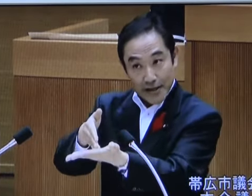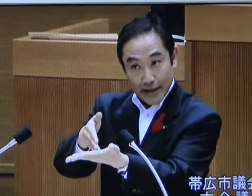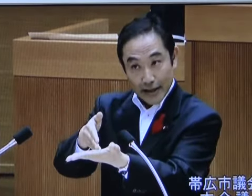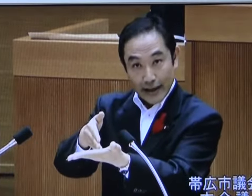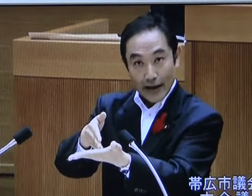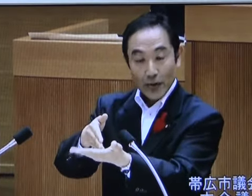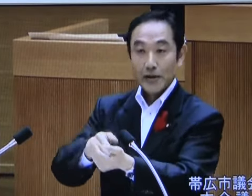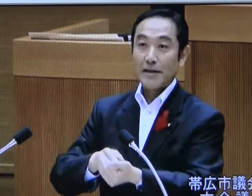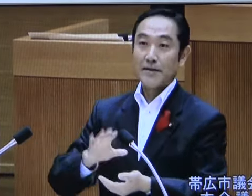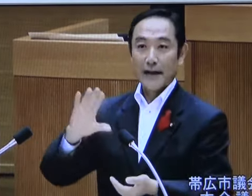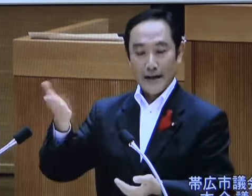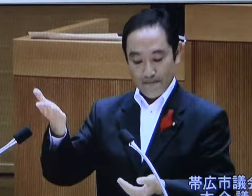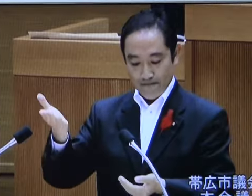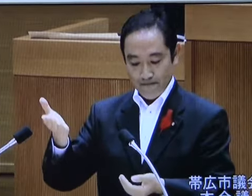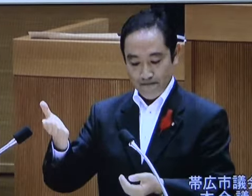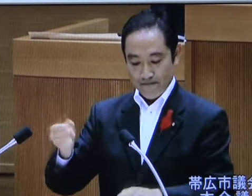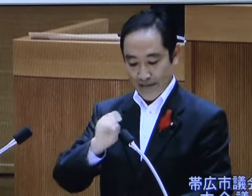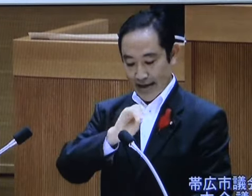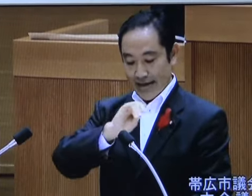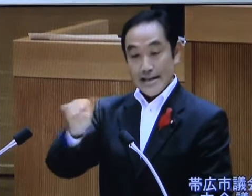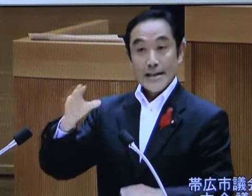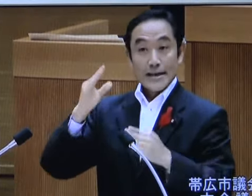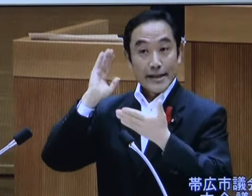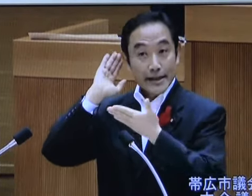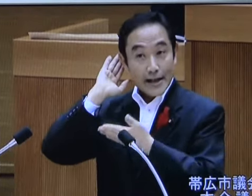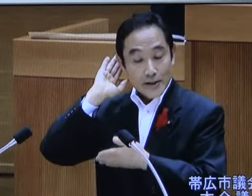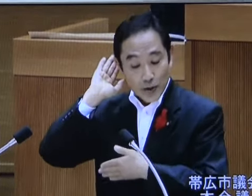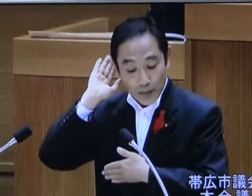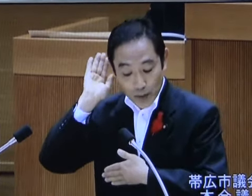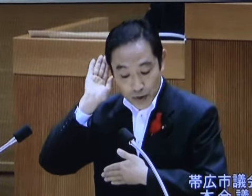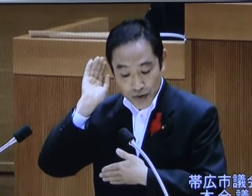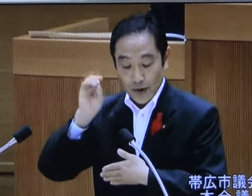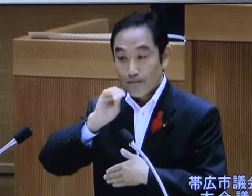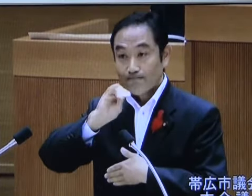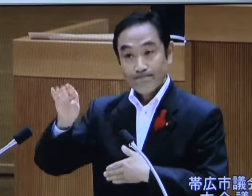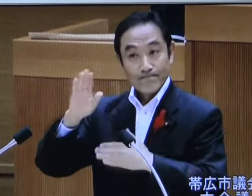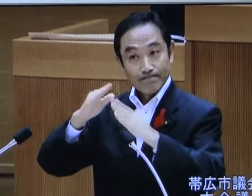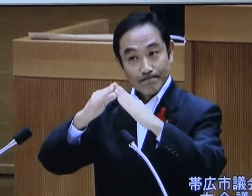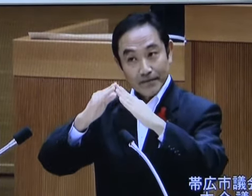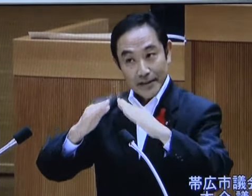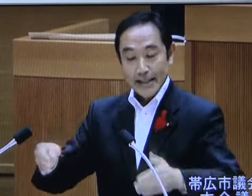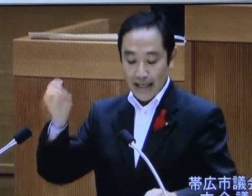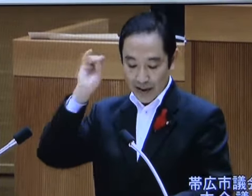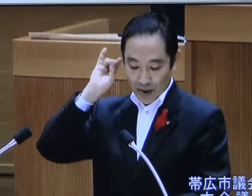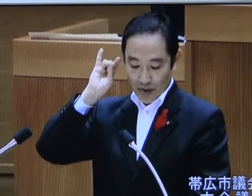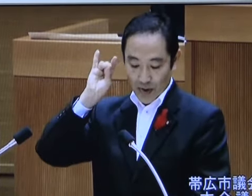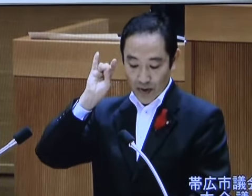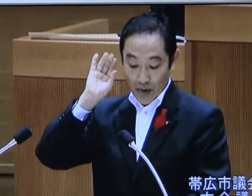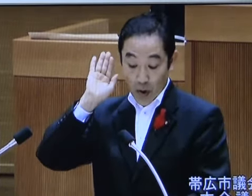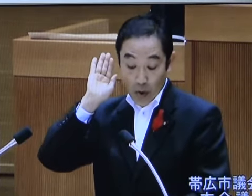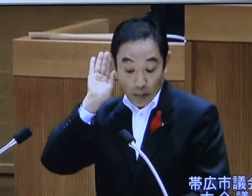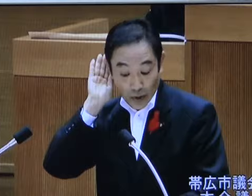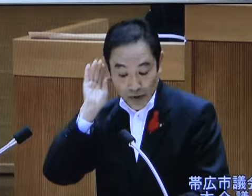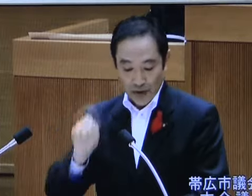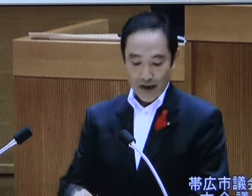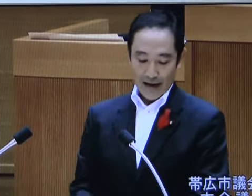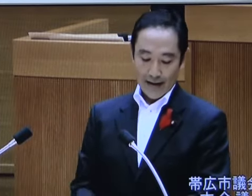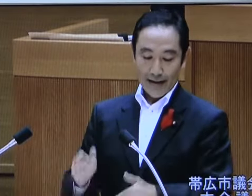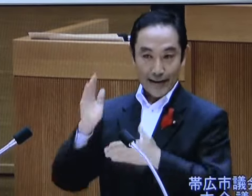されておりますが、議会の傍聴、議会の傍聴は